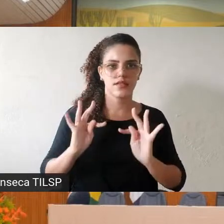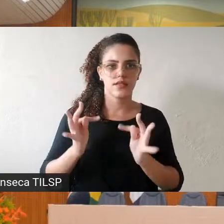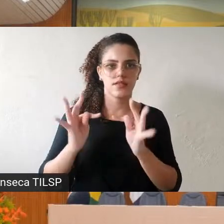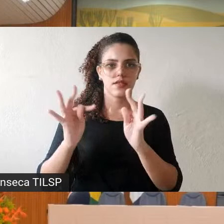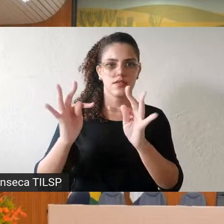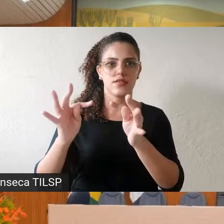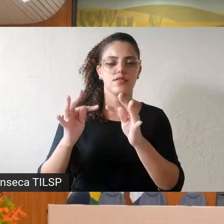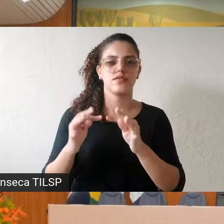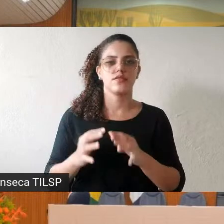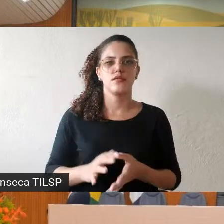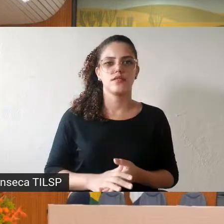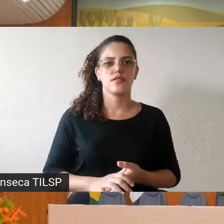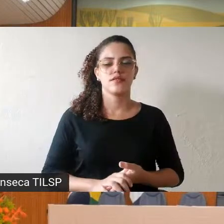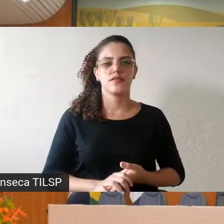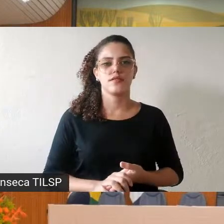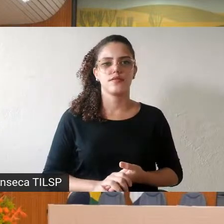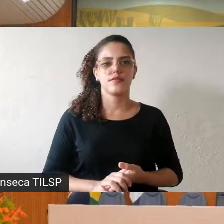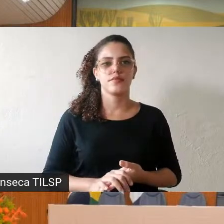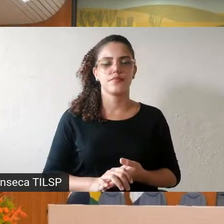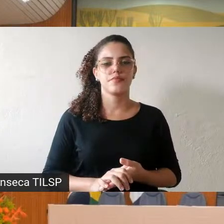ingressantes 2020.1.